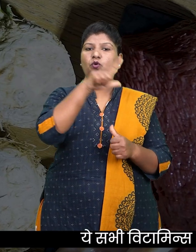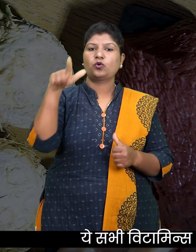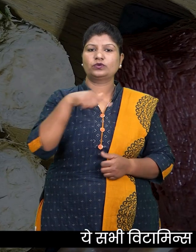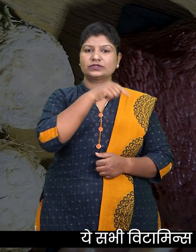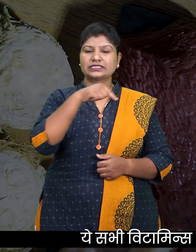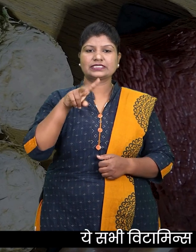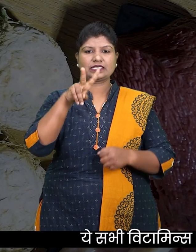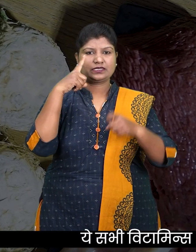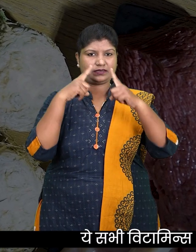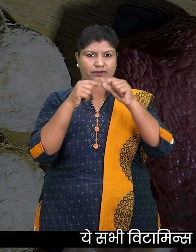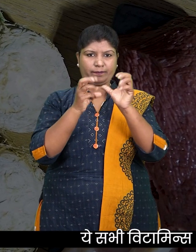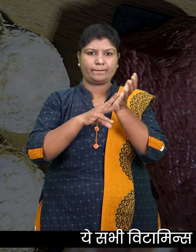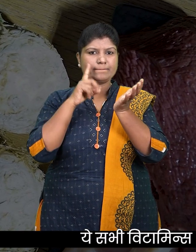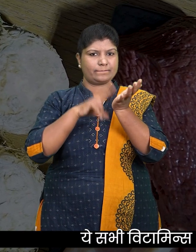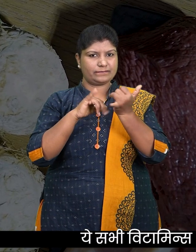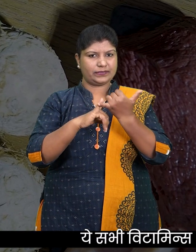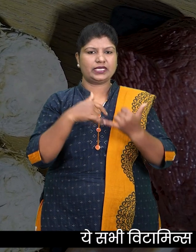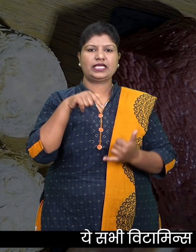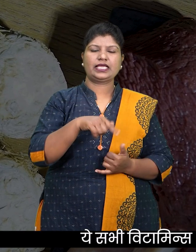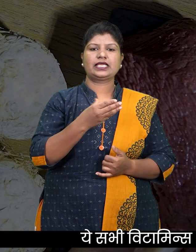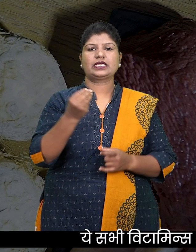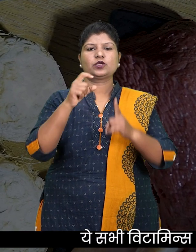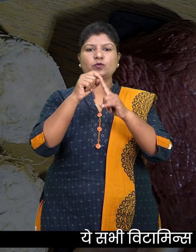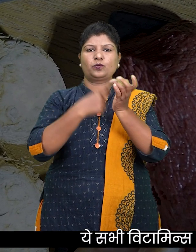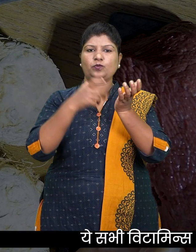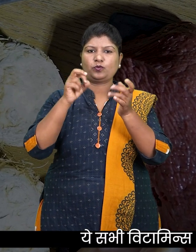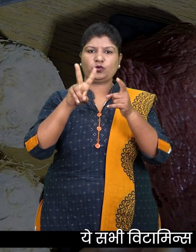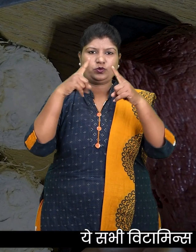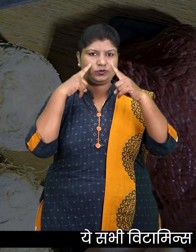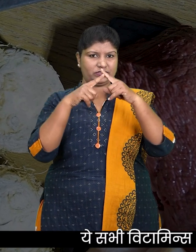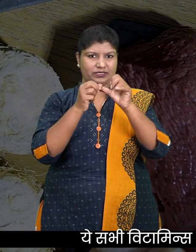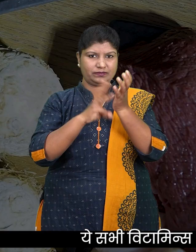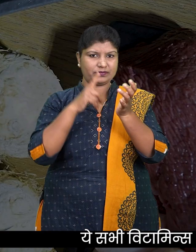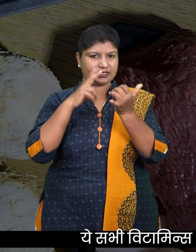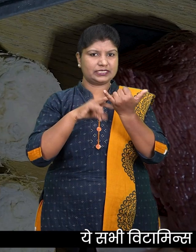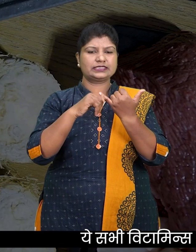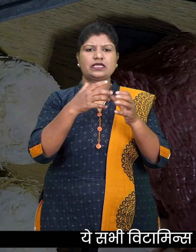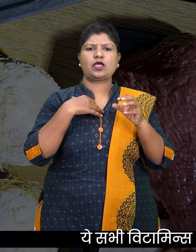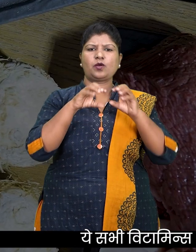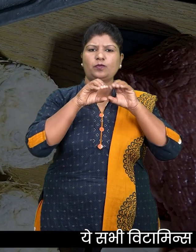ये सभी विटामिन्स और प्रोविटामिन्स हमारे स्वास्थ्य को बढ़ावा देते हैं।